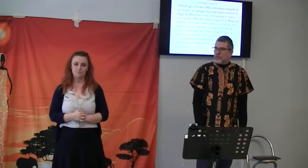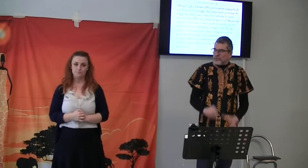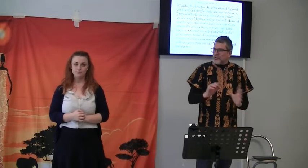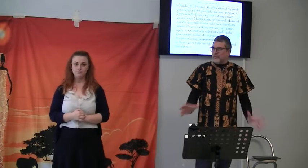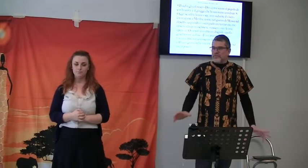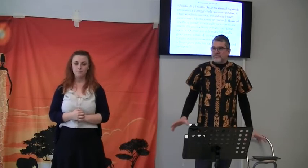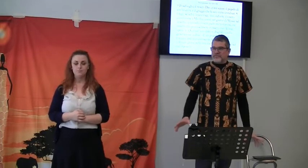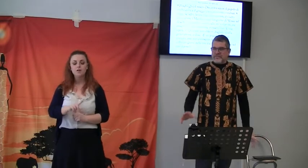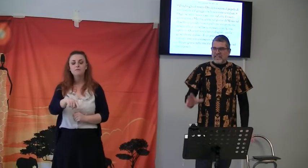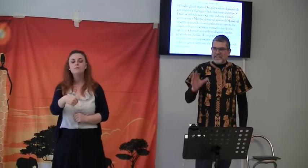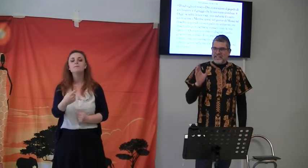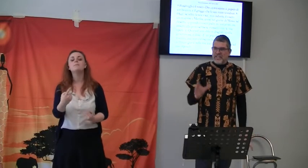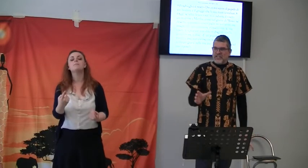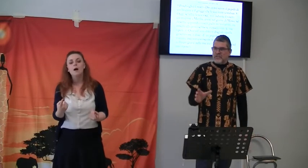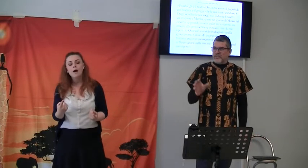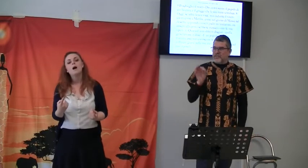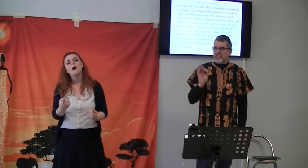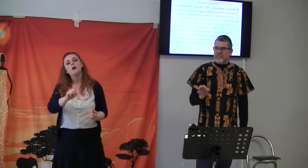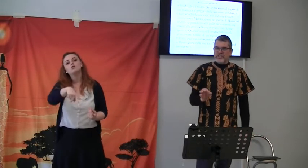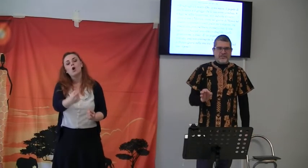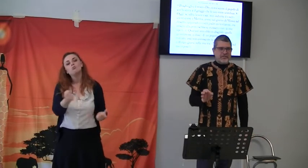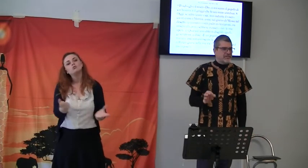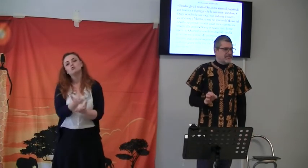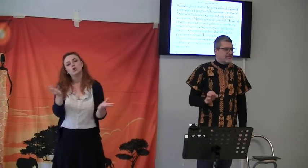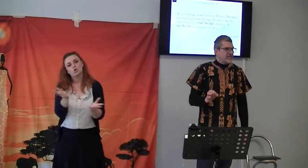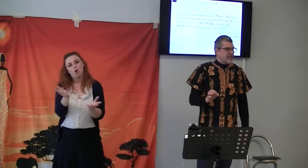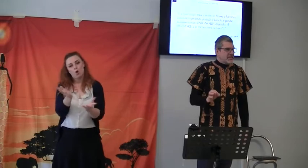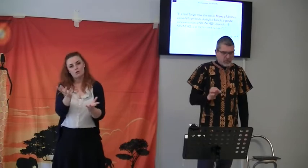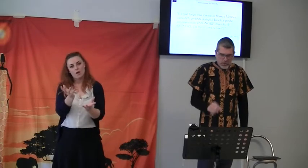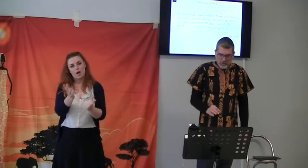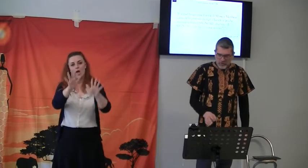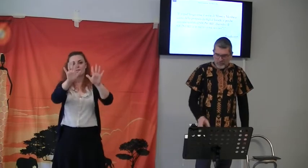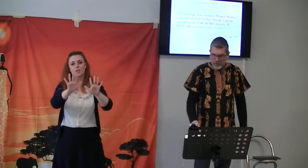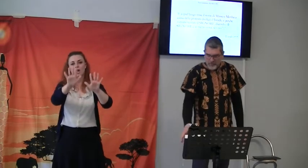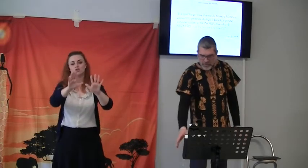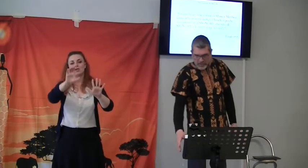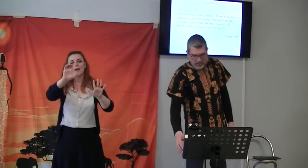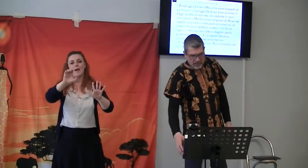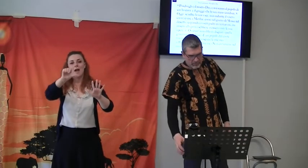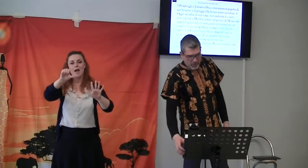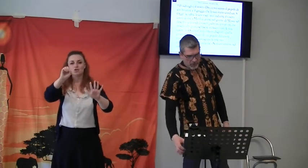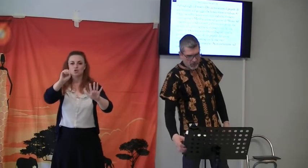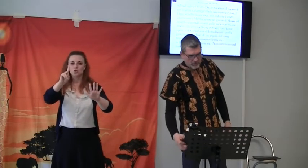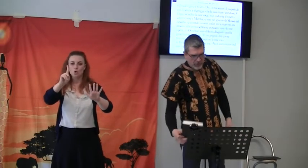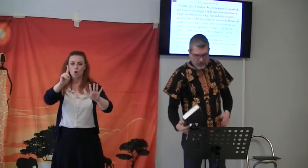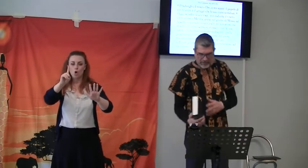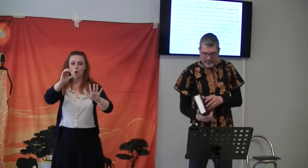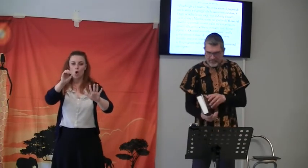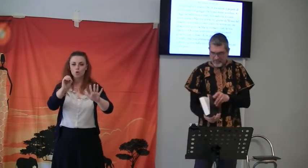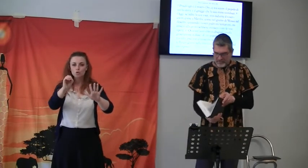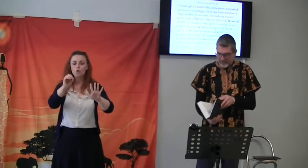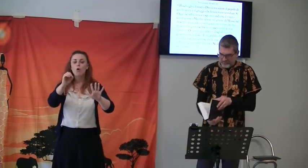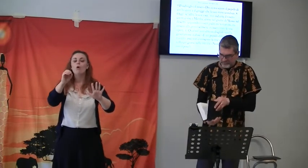Ma subito dopo, andate a leggere il capitolo 16 di Esodo. Subito dopo il popolo cominciò